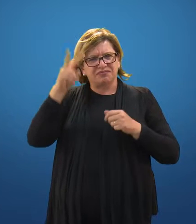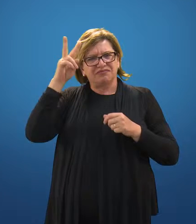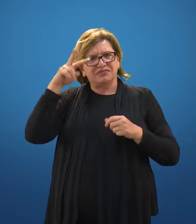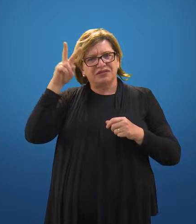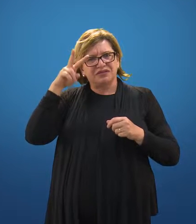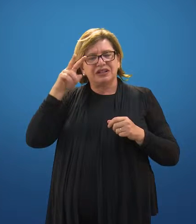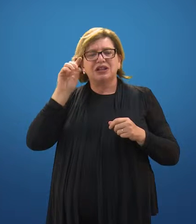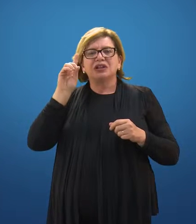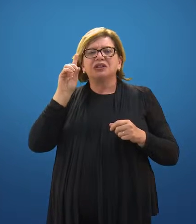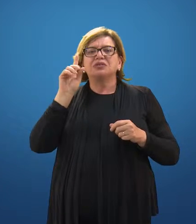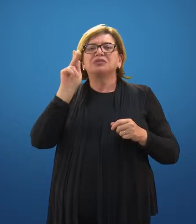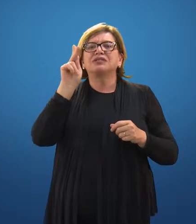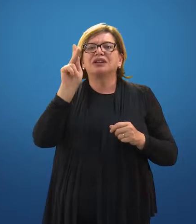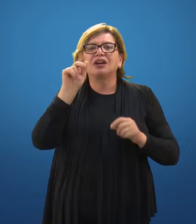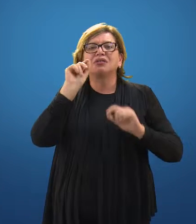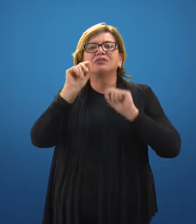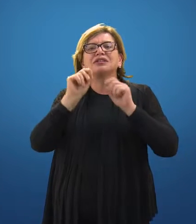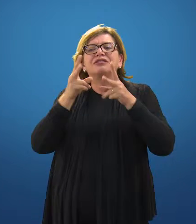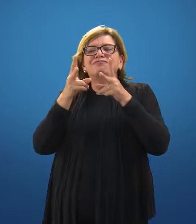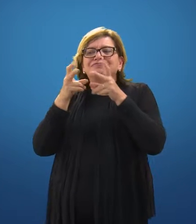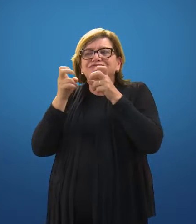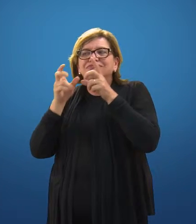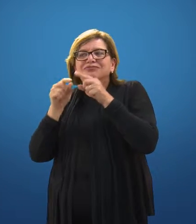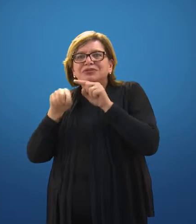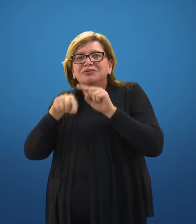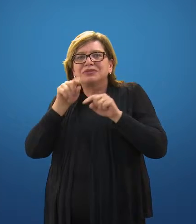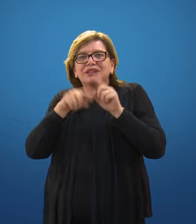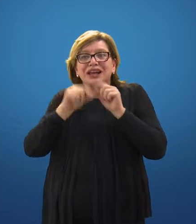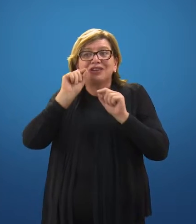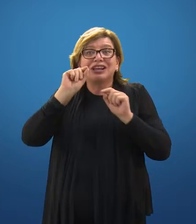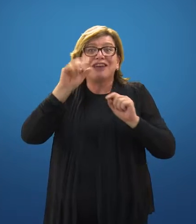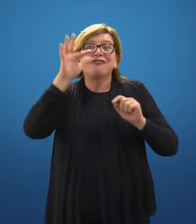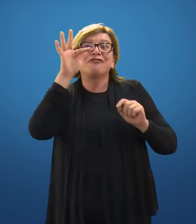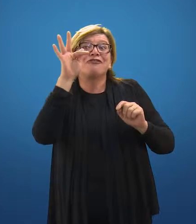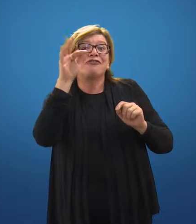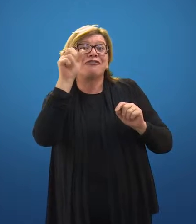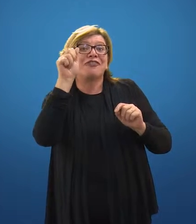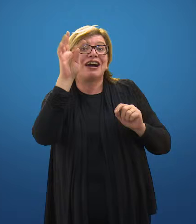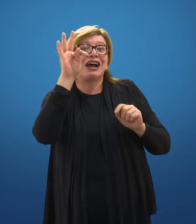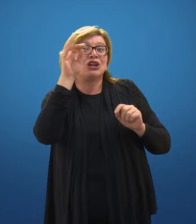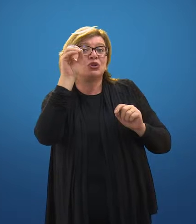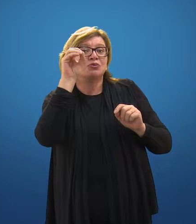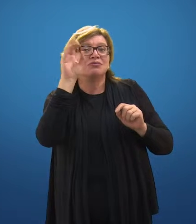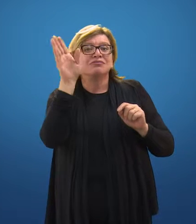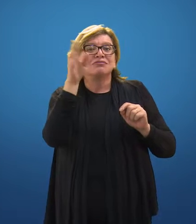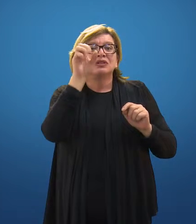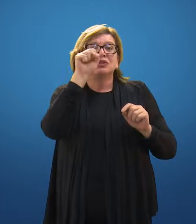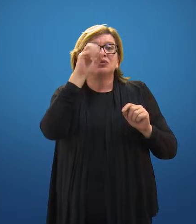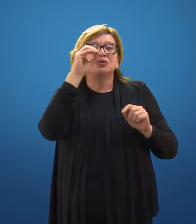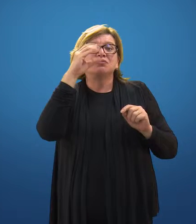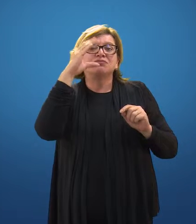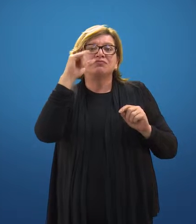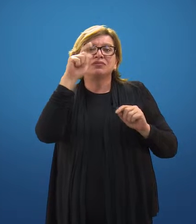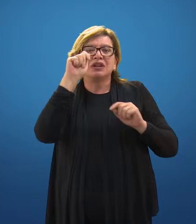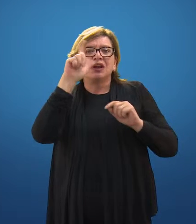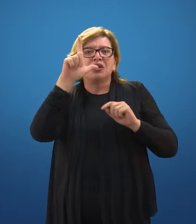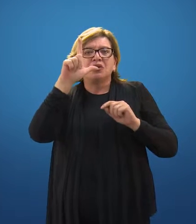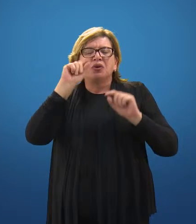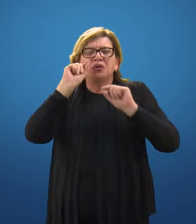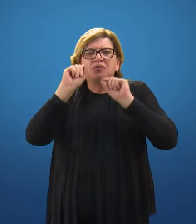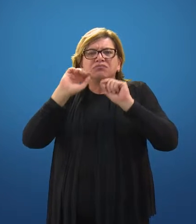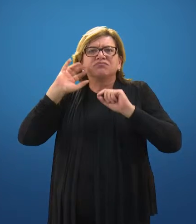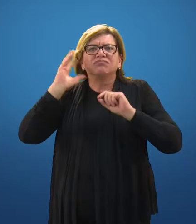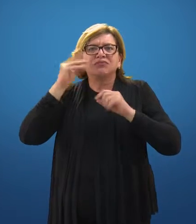para Durkheim, o objeto de estudo da sociologia eram os fatos sociais, ou seja, eram aquelas coisas sociais que estavam fora